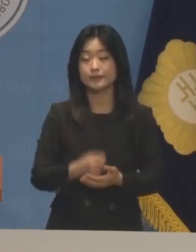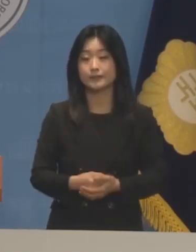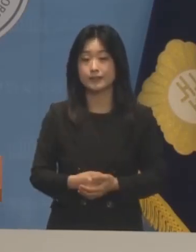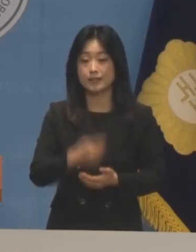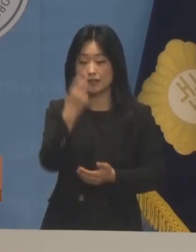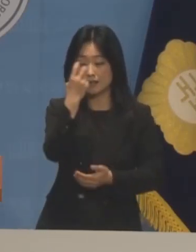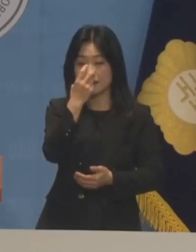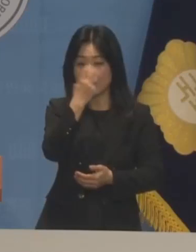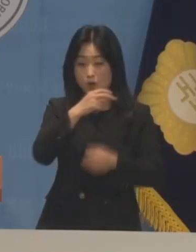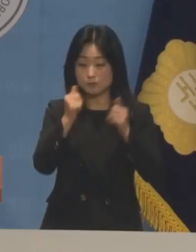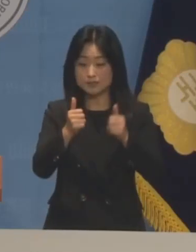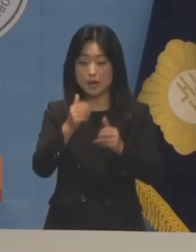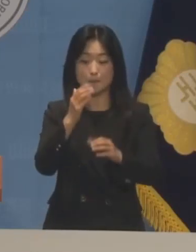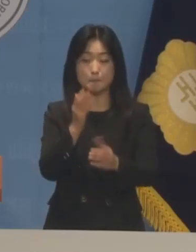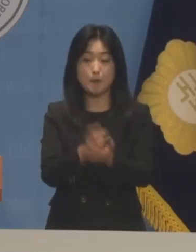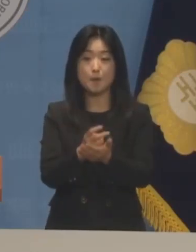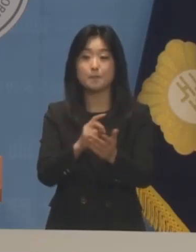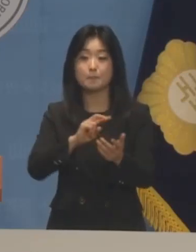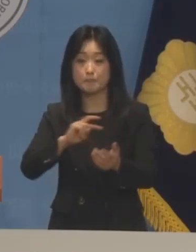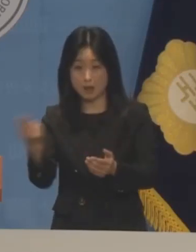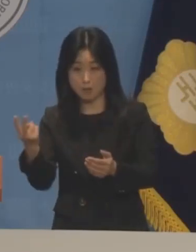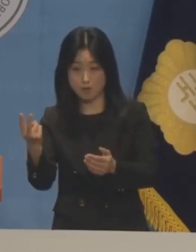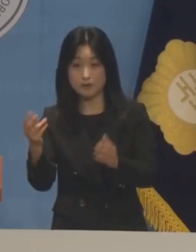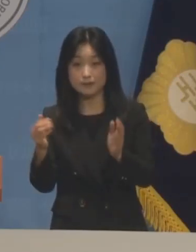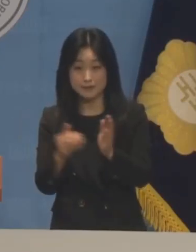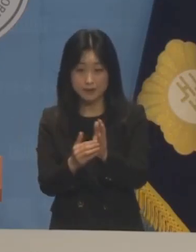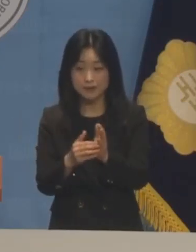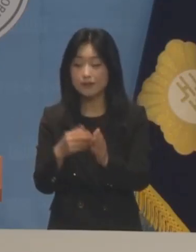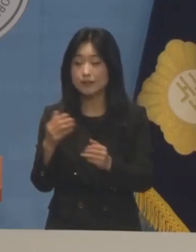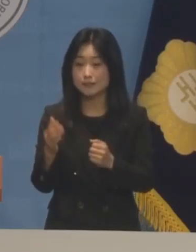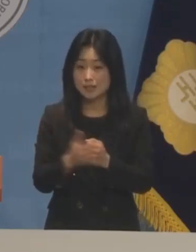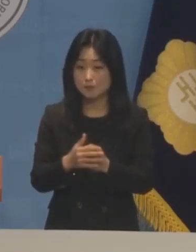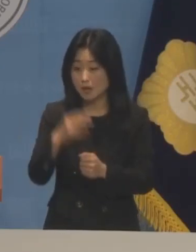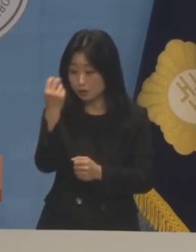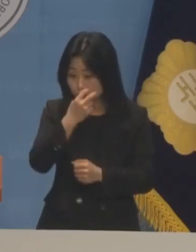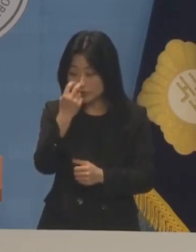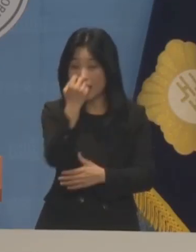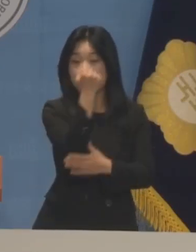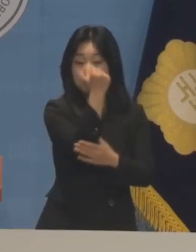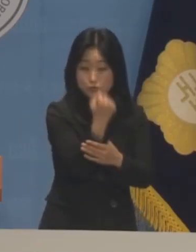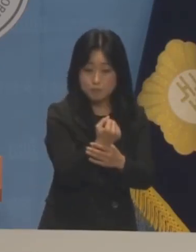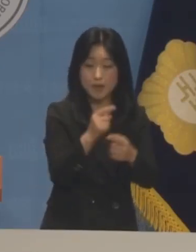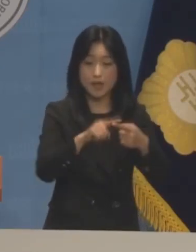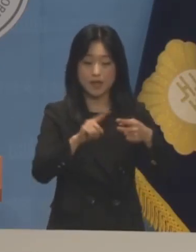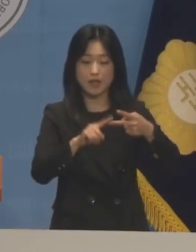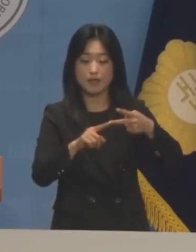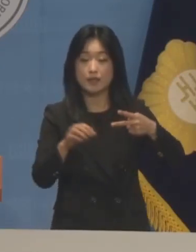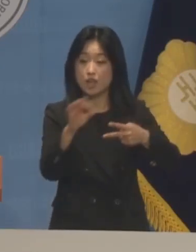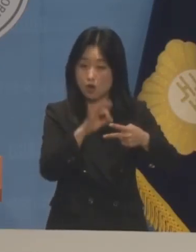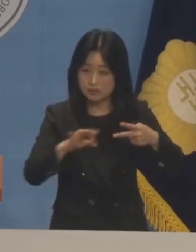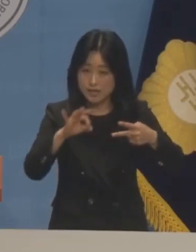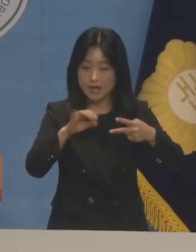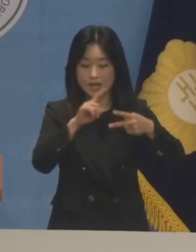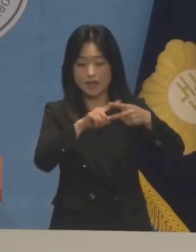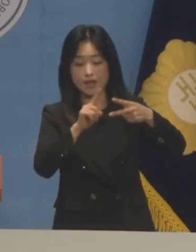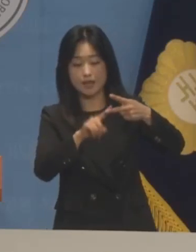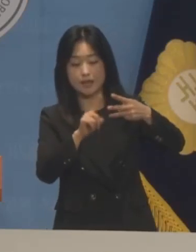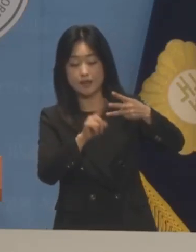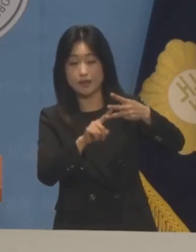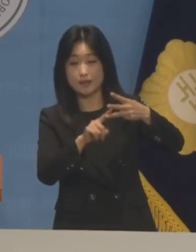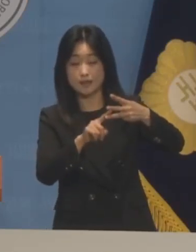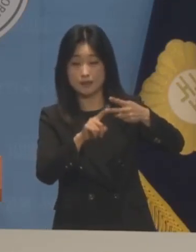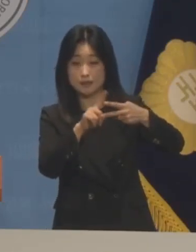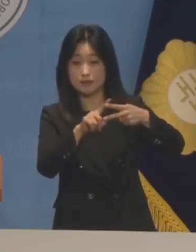등이 개정되어 검사가 수사를 개시할 수 있는 범죄의 범위는 부패범죄, 경제범죄 등 대통령령이